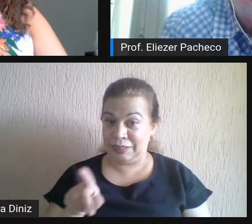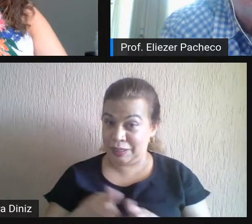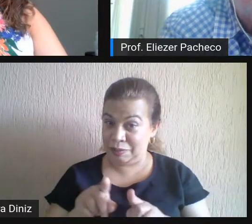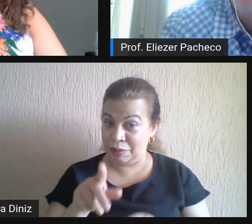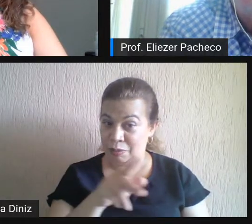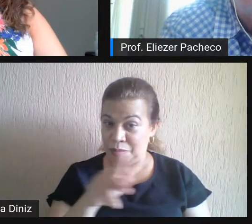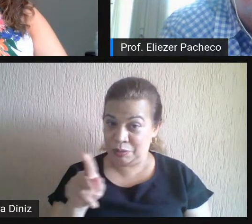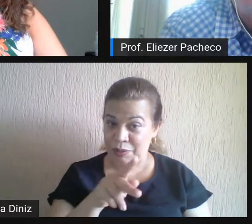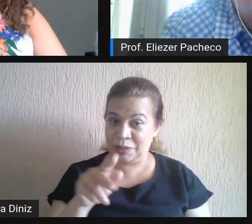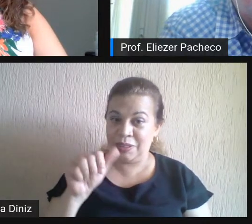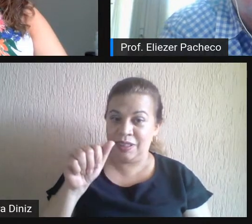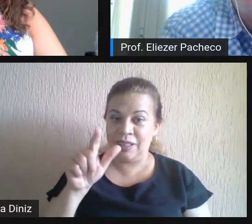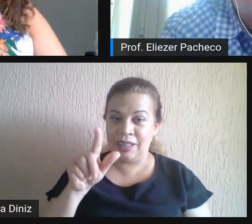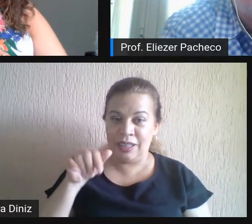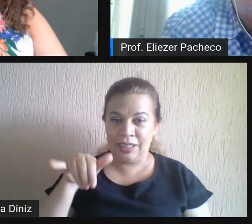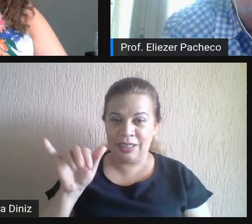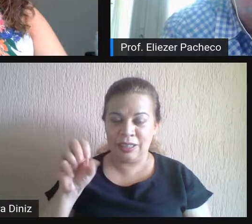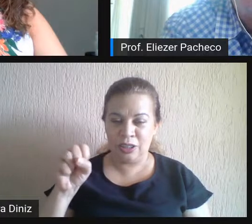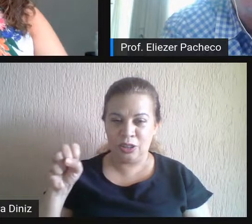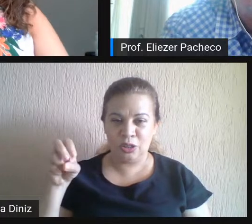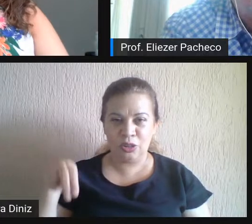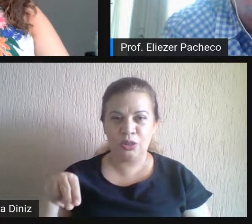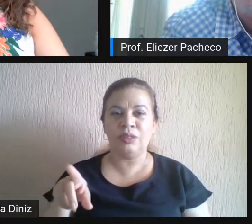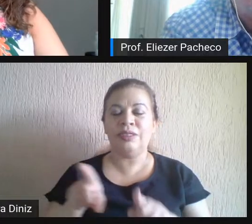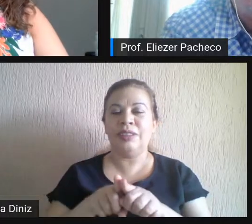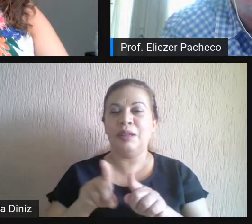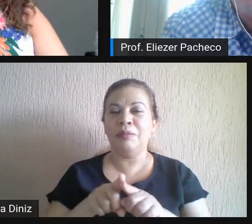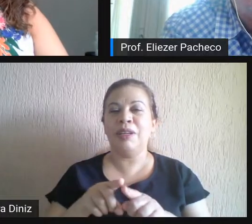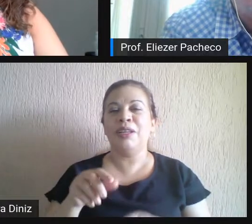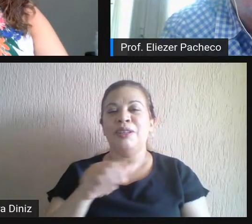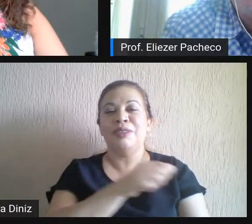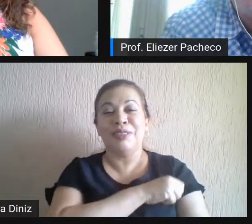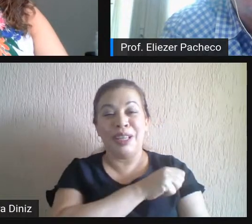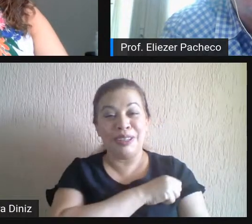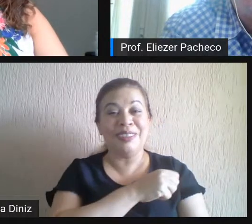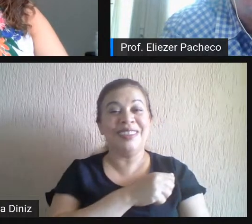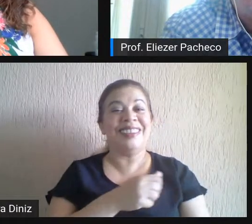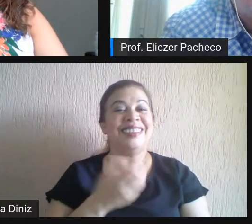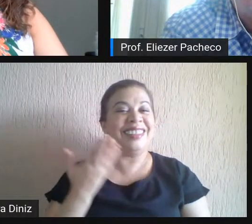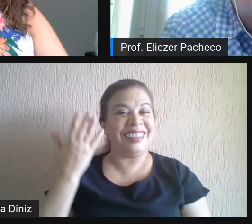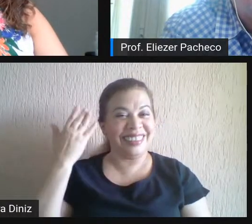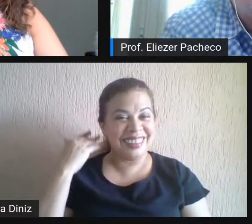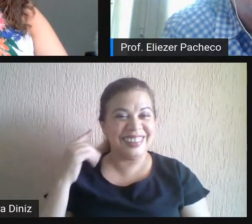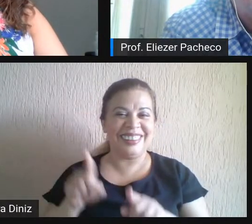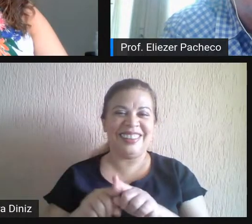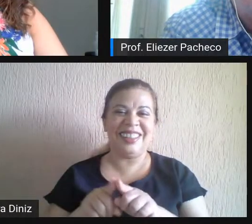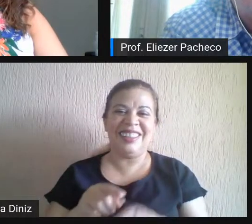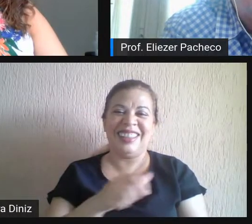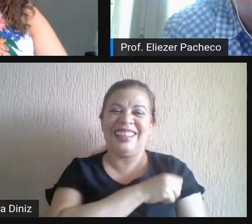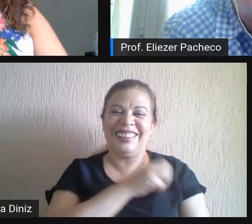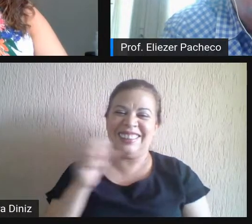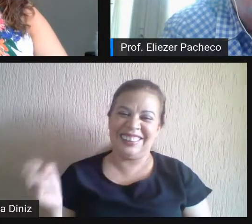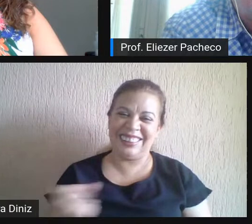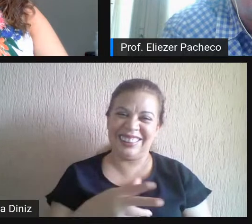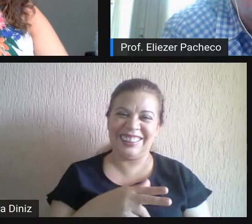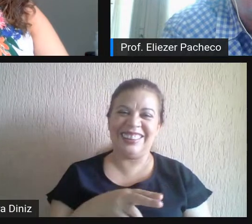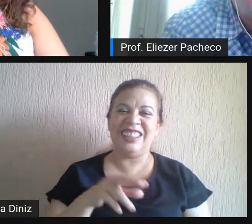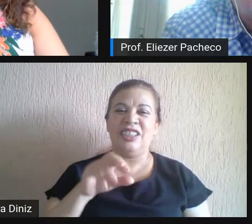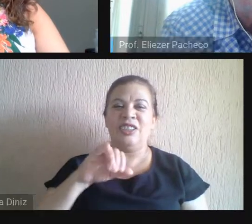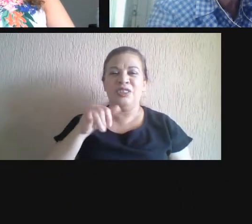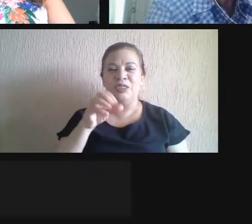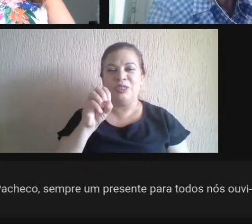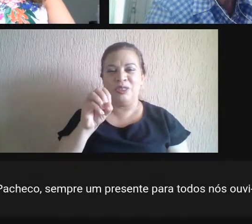professor Alisson, dos egressos, Caio, alunos novos como Isalete, Jocelaine,